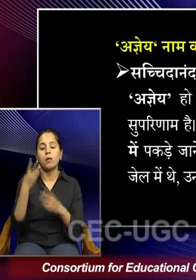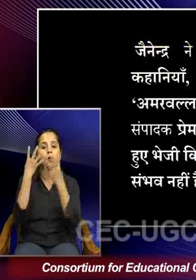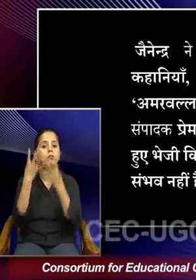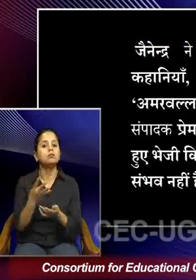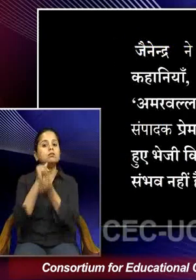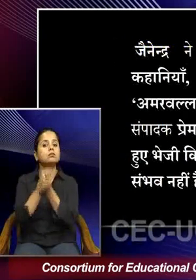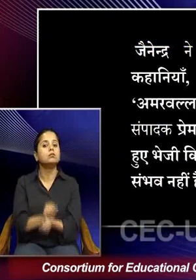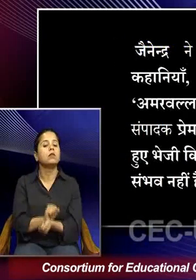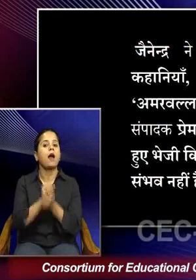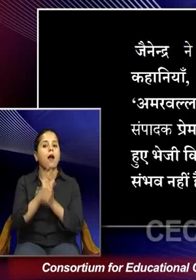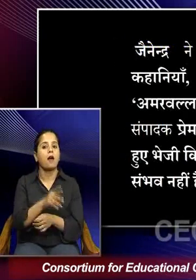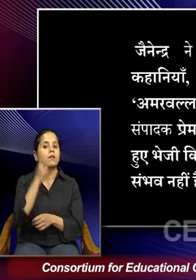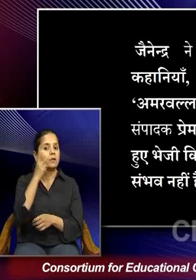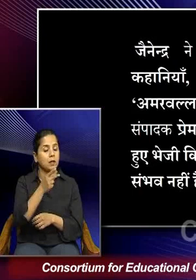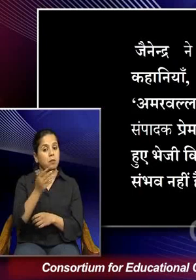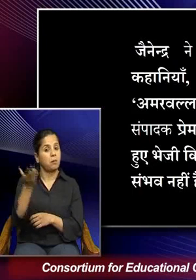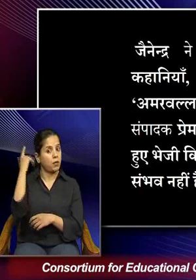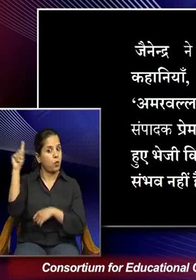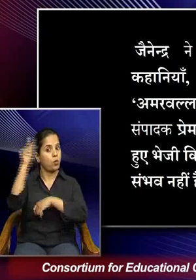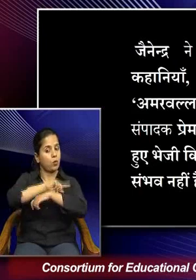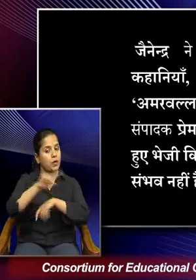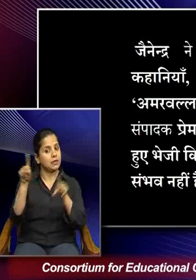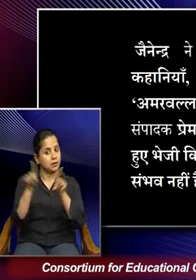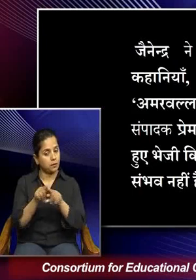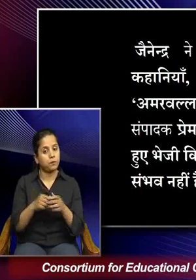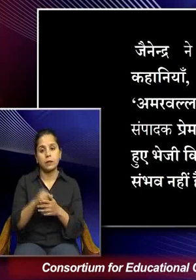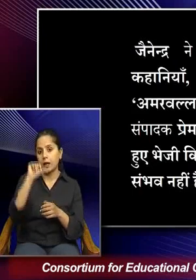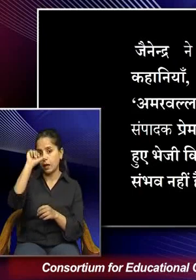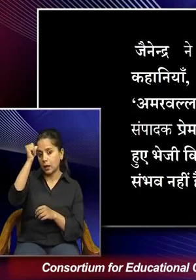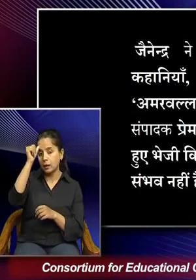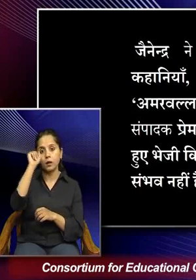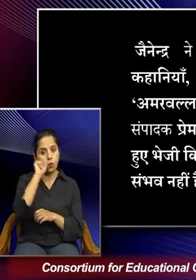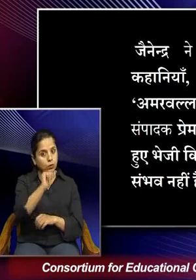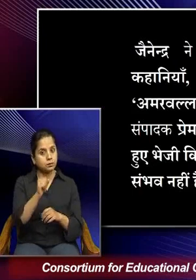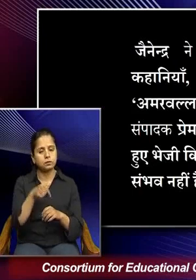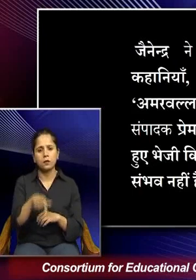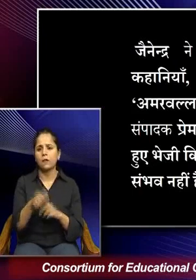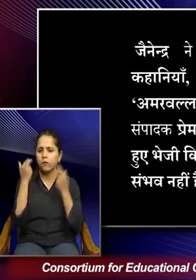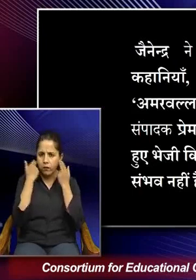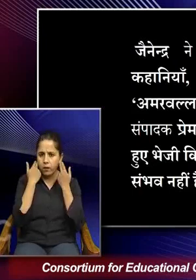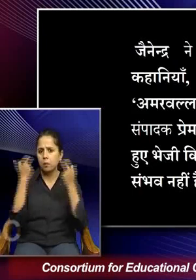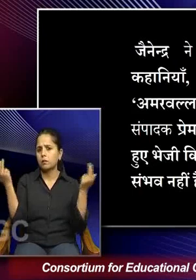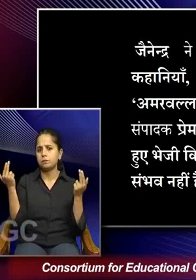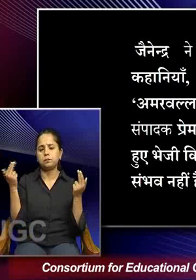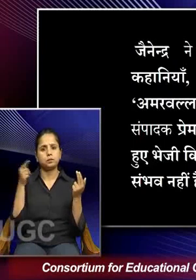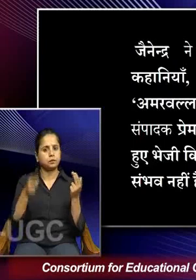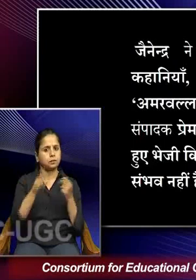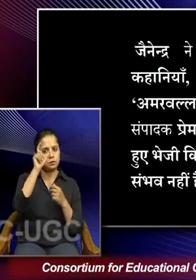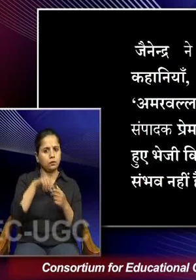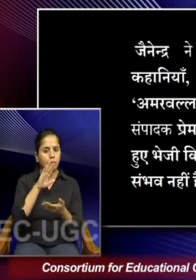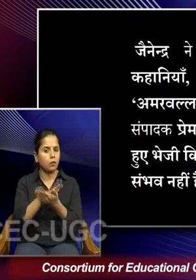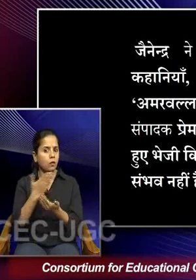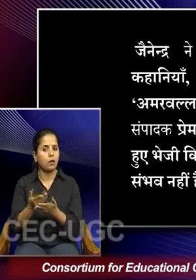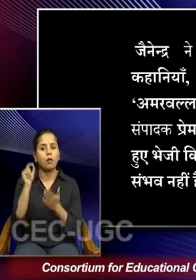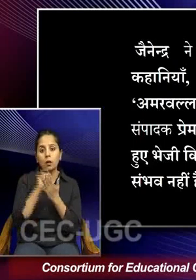थे उन्हें दोनों हिंदी के प्रसिद्ध मनोविश्लेषण वादी